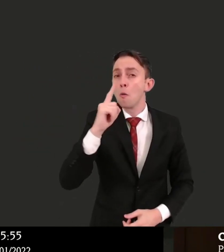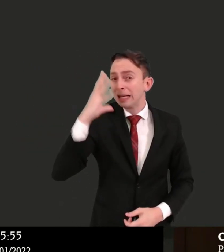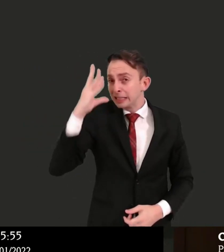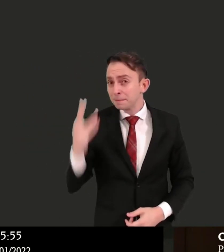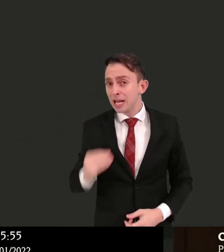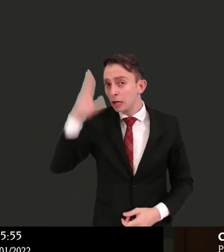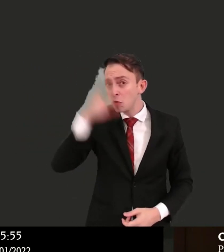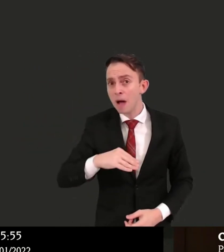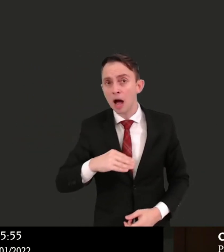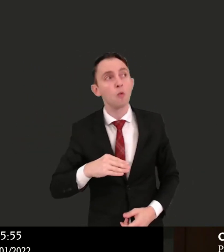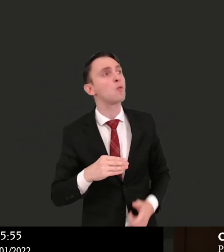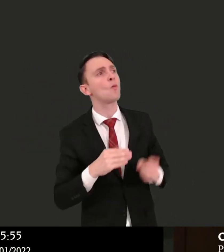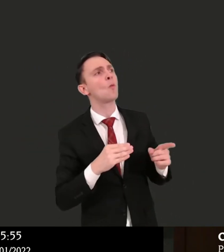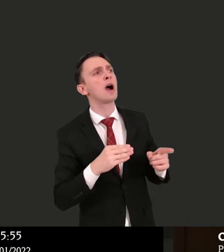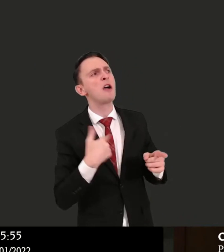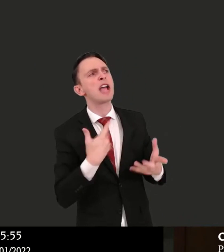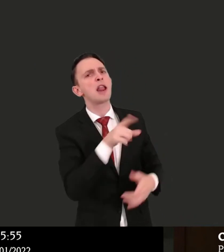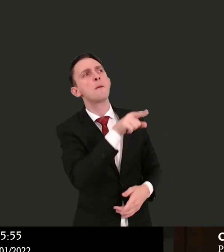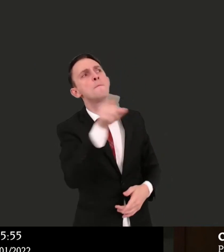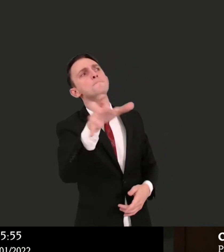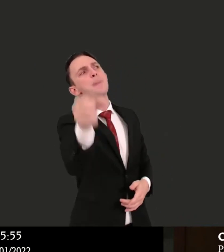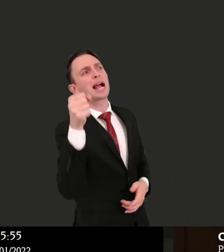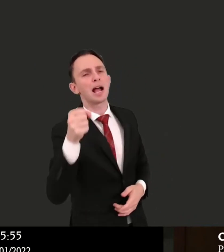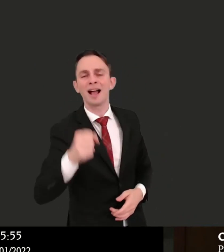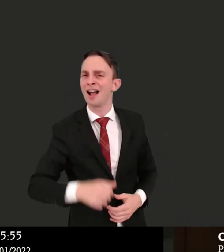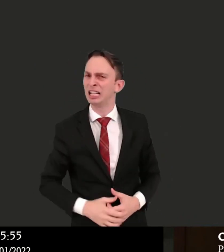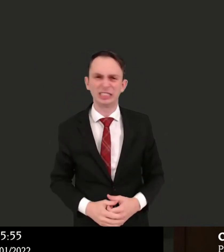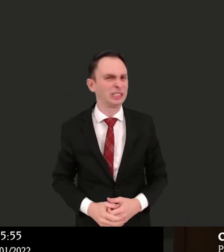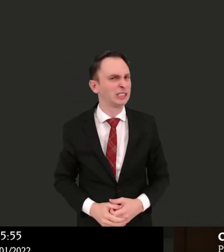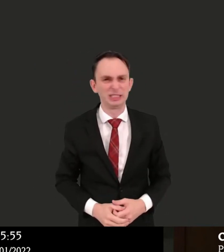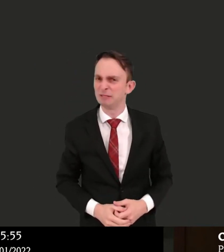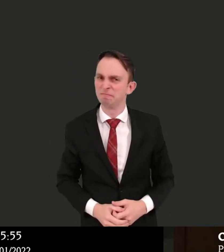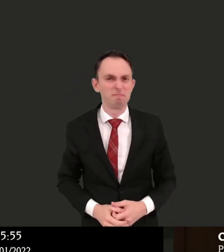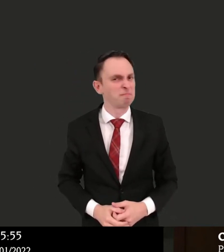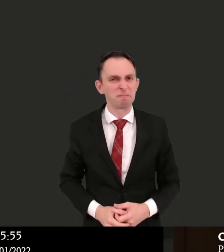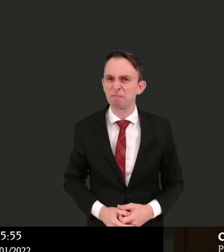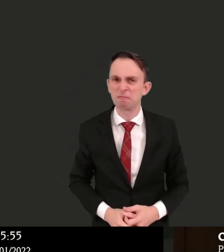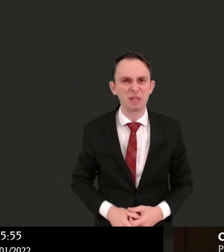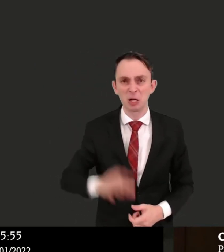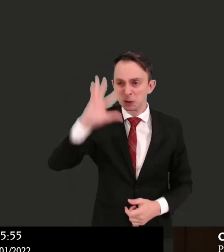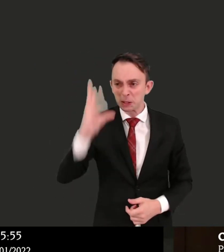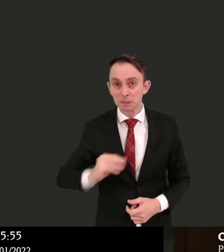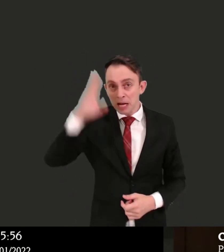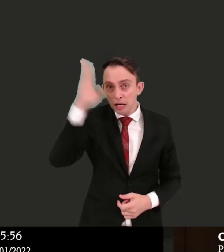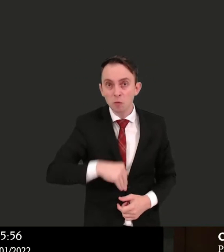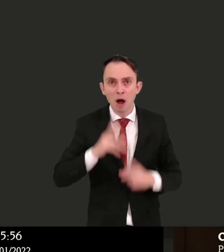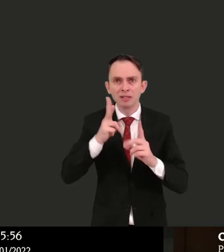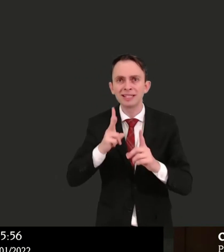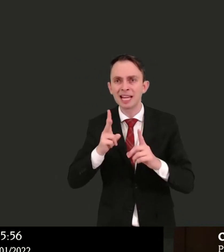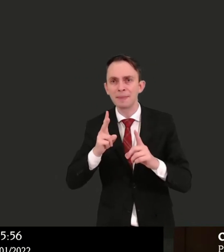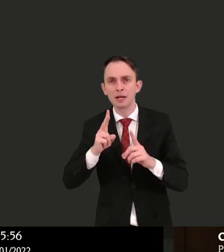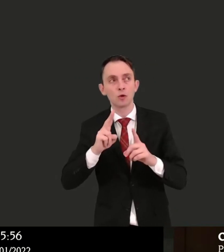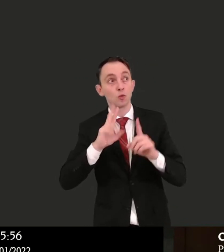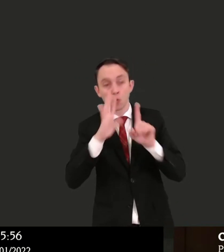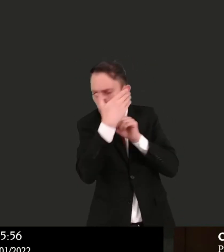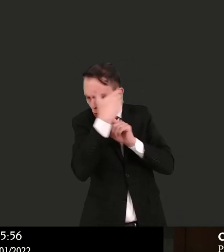e desafiá-lo a teu respeito? Antes, escondido pelas cavernas do inferno, é que eles andam. Glórias ao